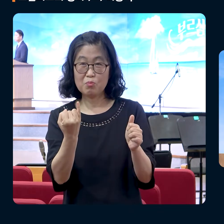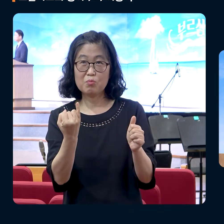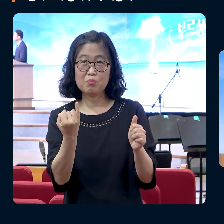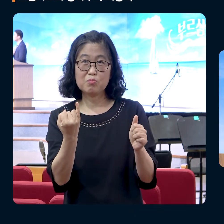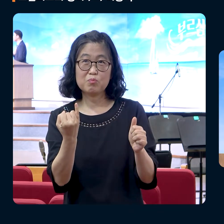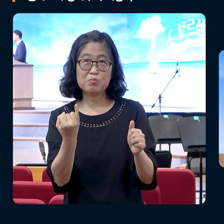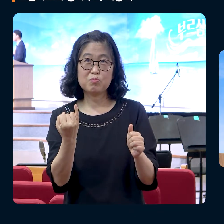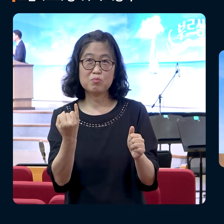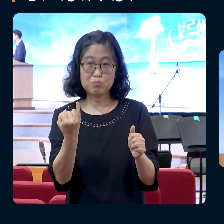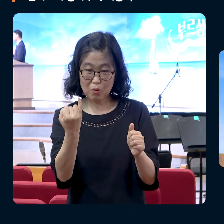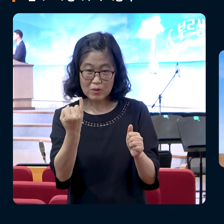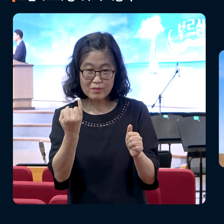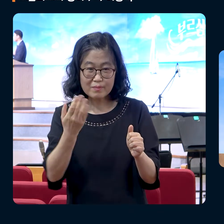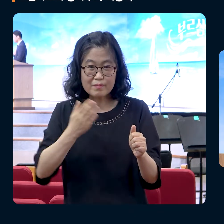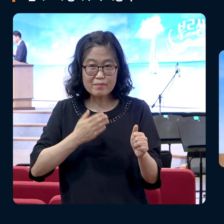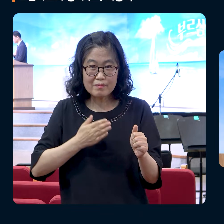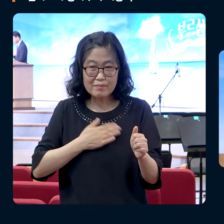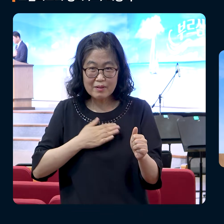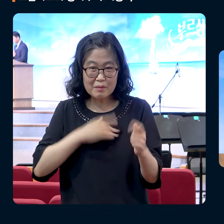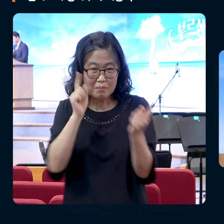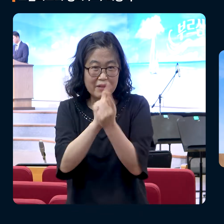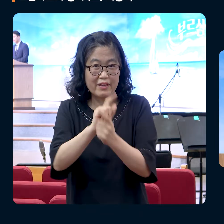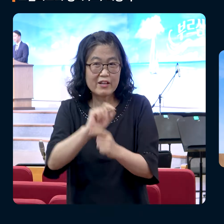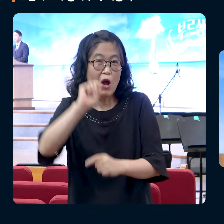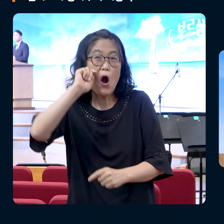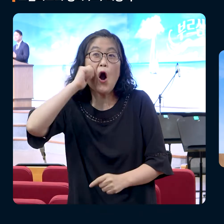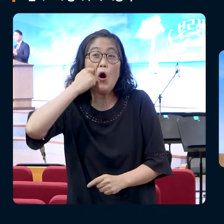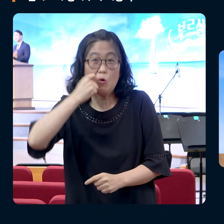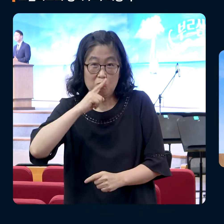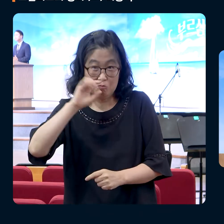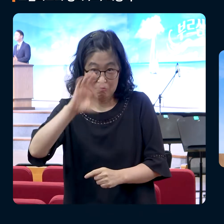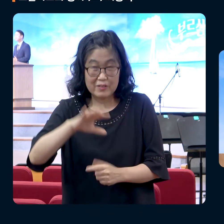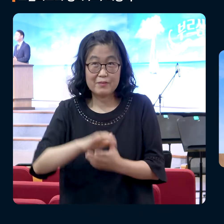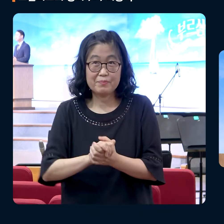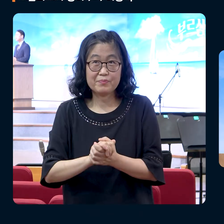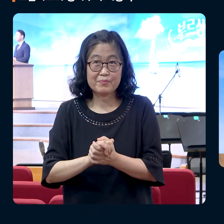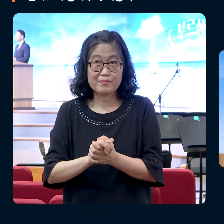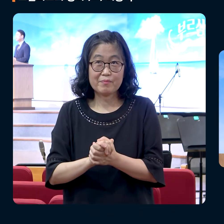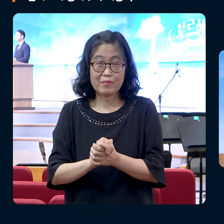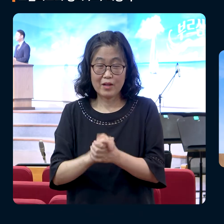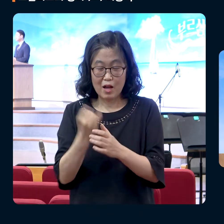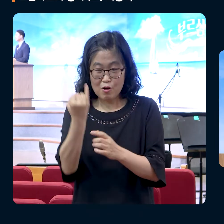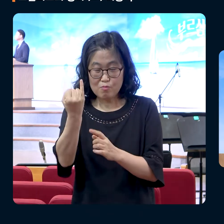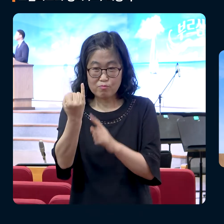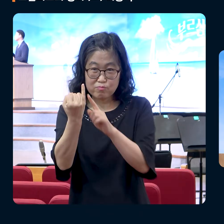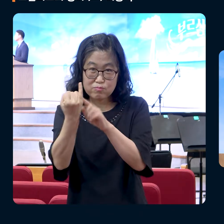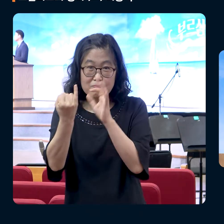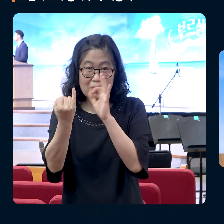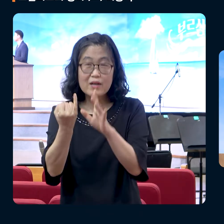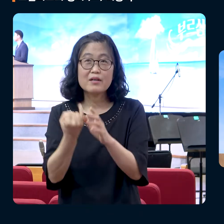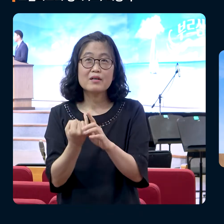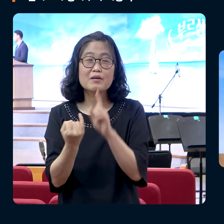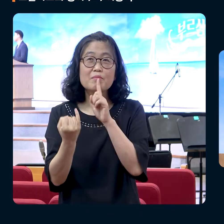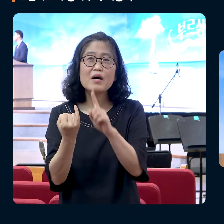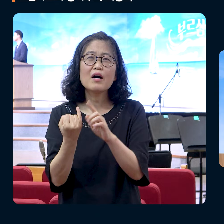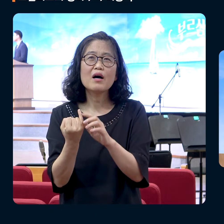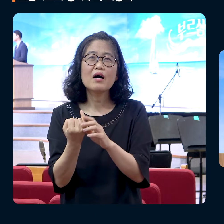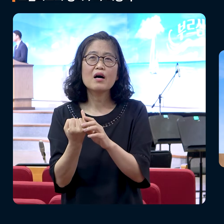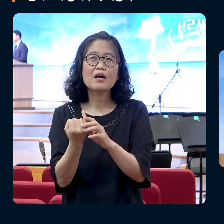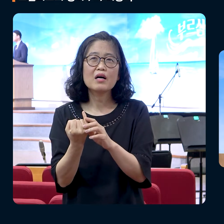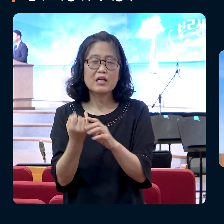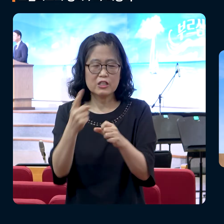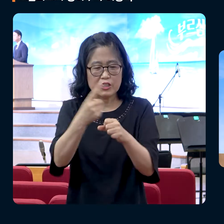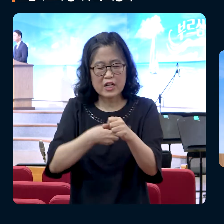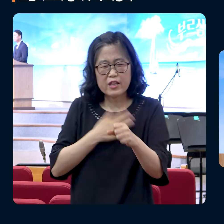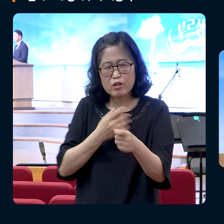어려움과 고난이 저를 만났다고 얘기하는 건 아닙니다. 근데 이 이야기를 하던 중에 저희 아내가, 제가 4년 전에 조금 아팠던